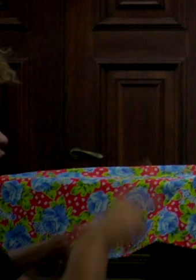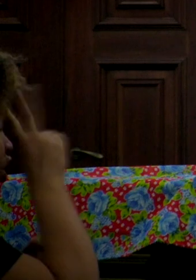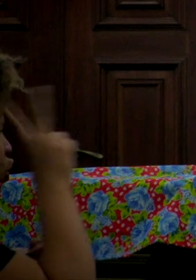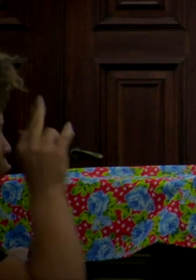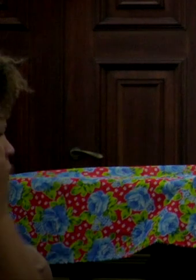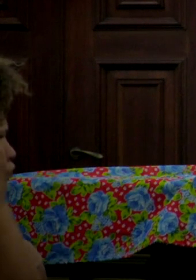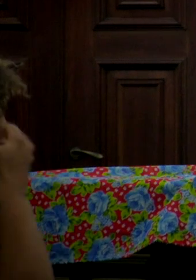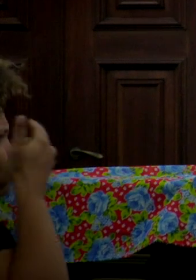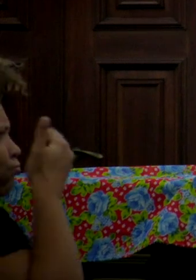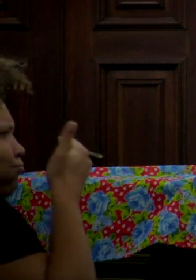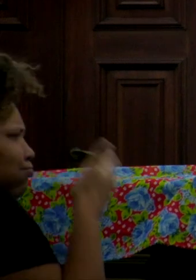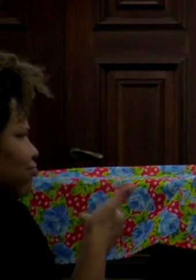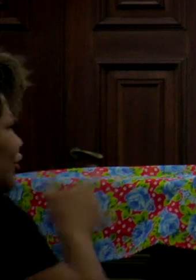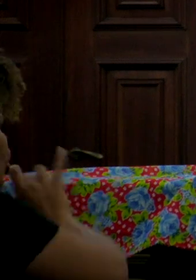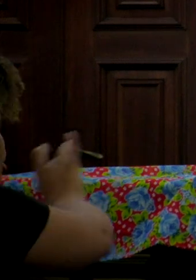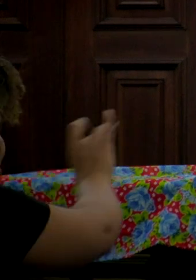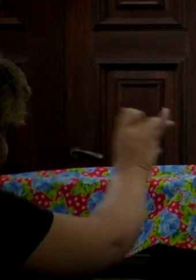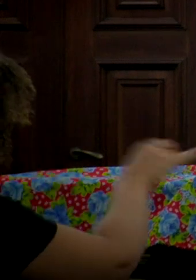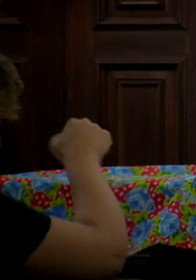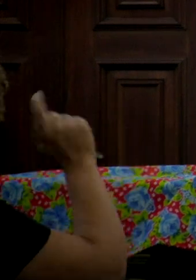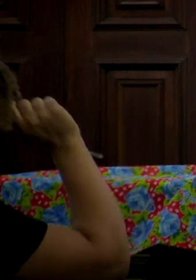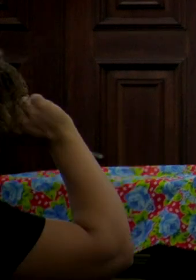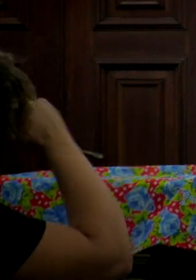Casio, él menciona algo